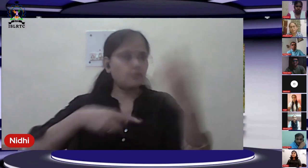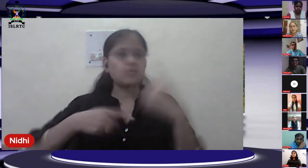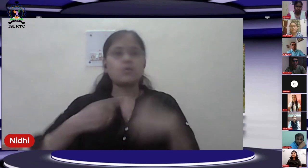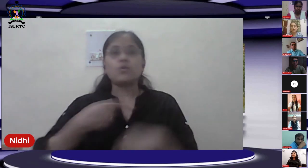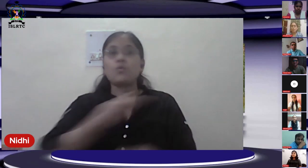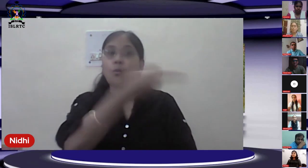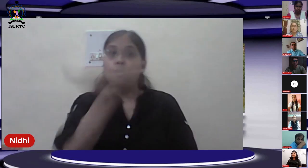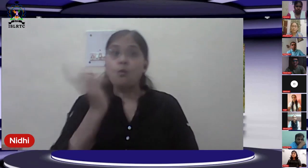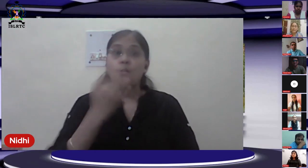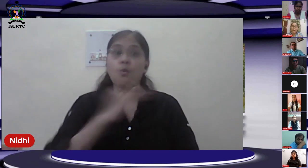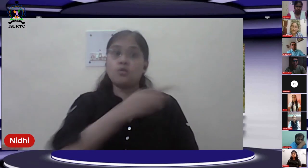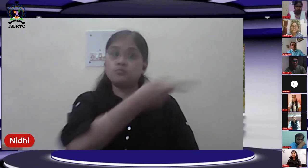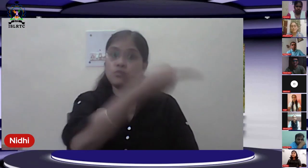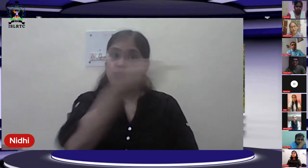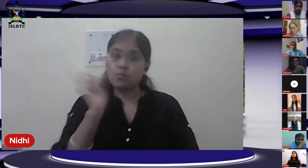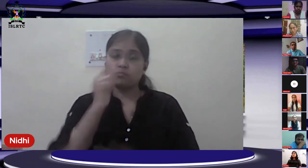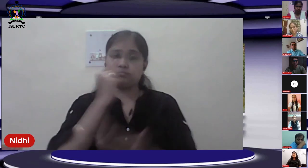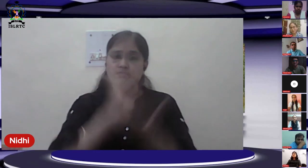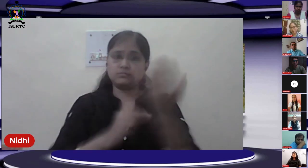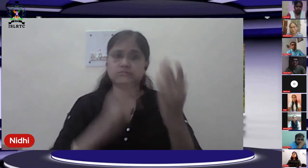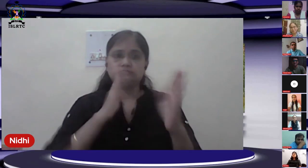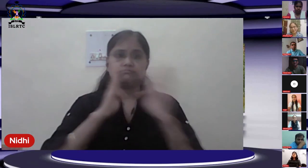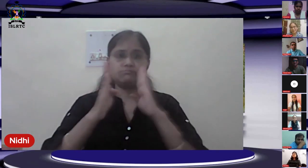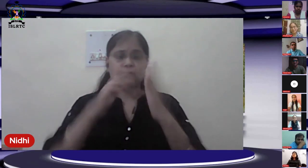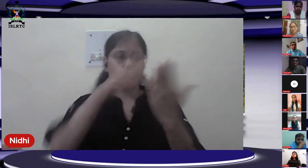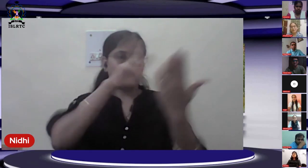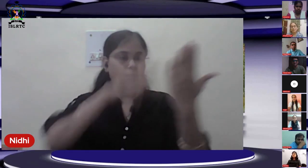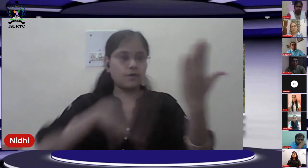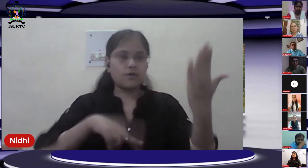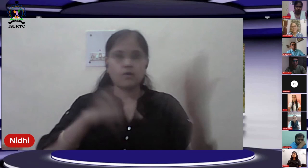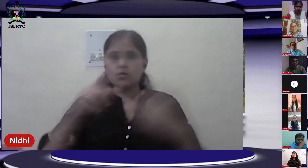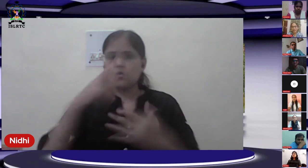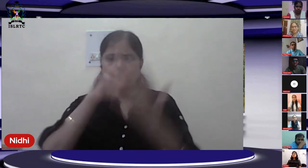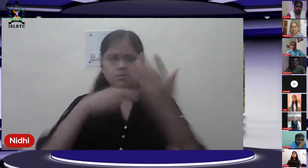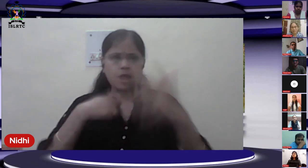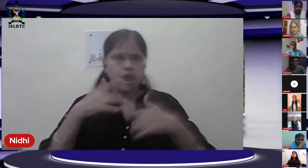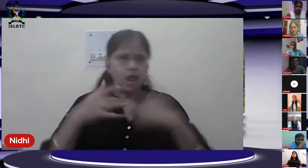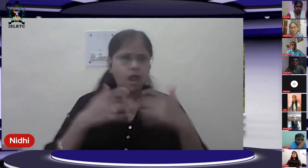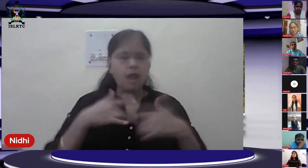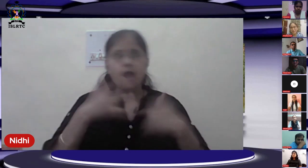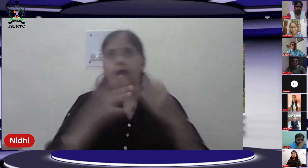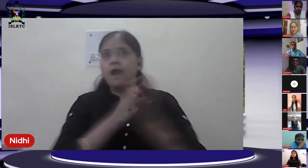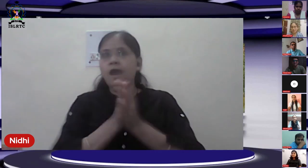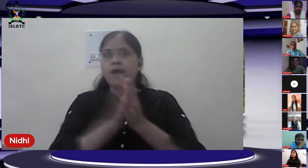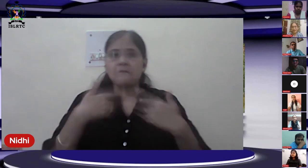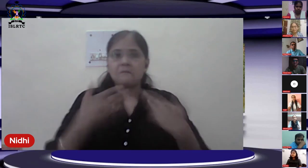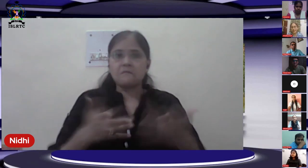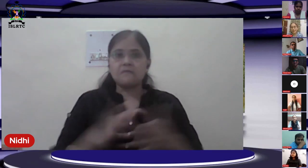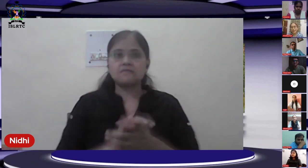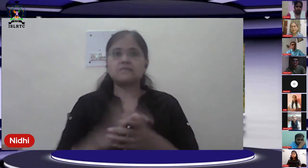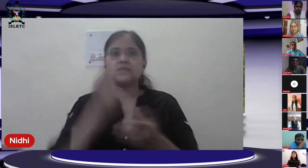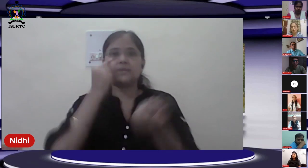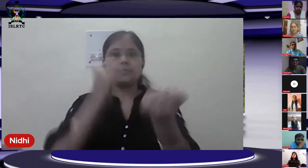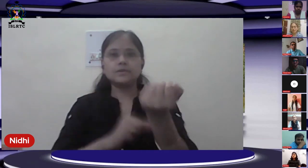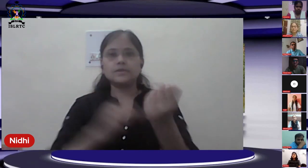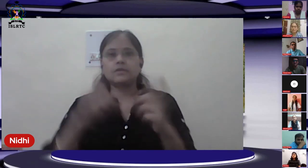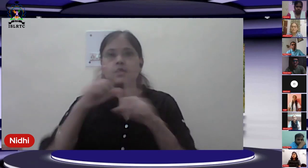में, बहुत ही एनर्जी आई मुझे उनके बारे में पढ़ के। तो ब्रजेश डायबिटिक है और काफी समय